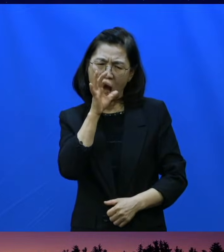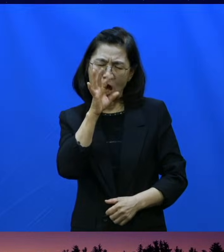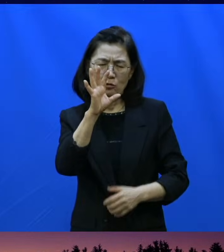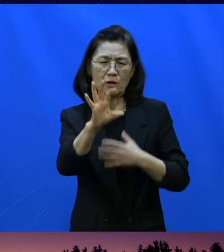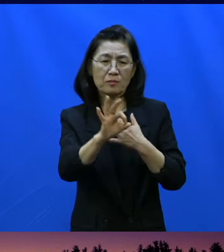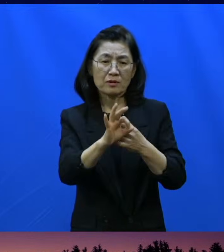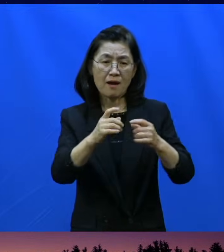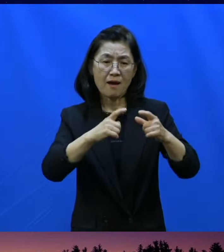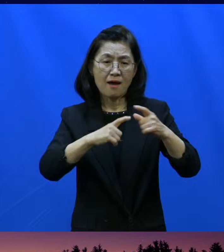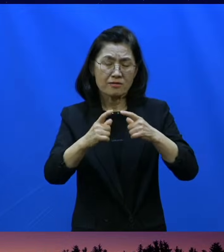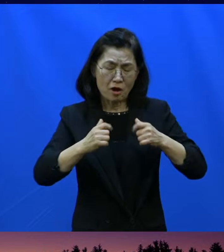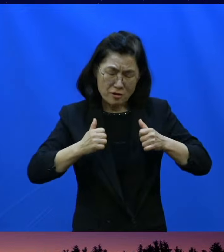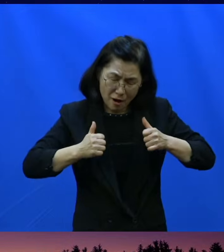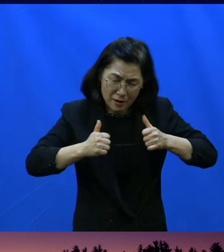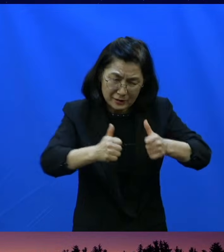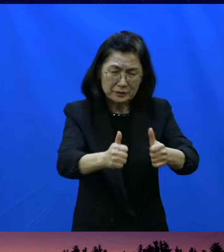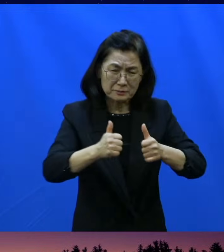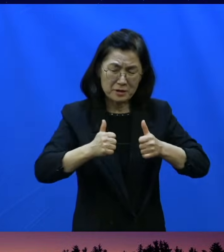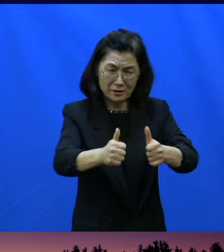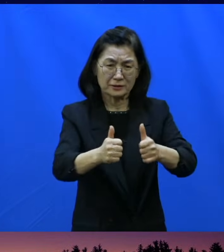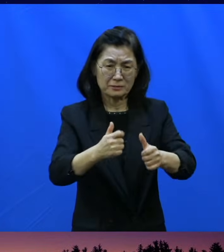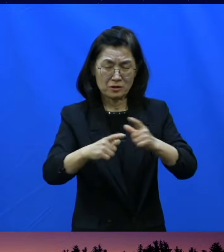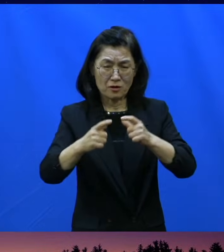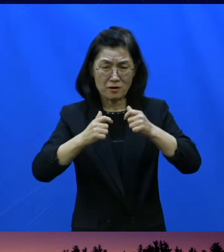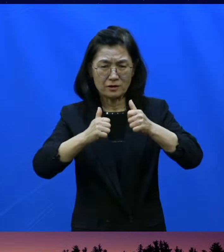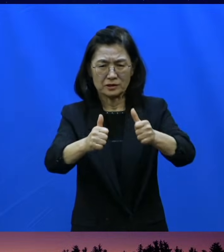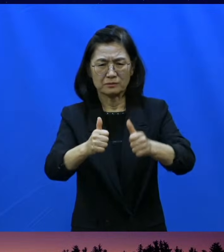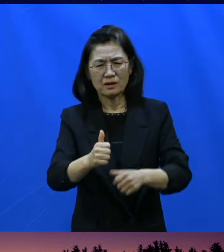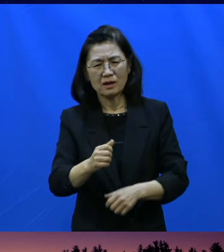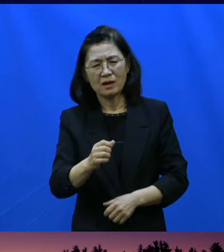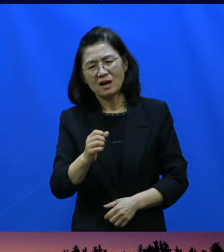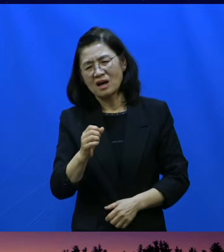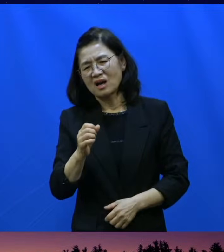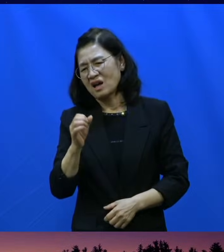더 열심히 했는데도 안 되는데요. 그러면 더.